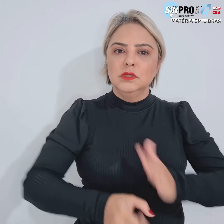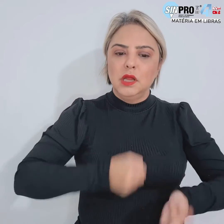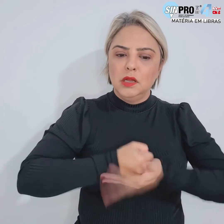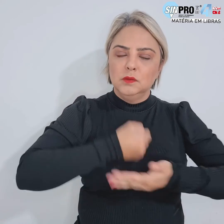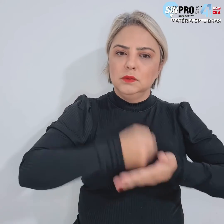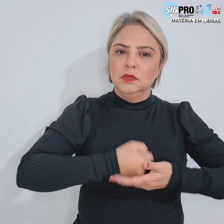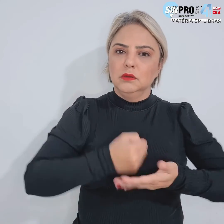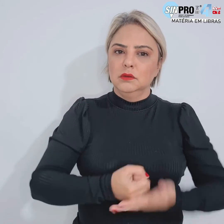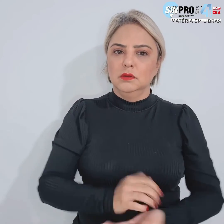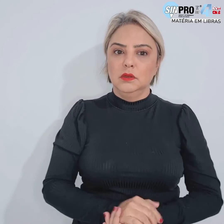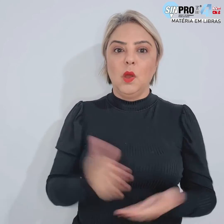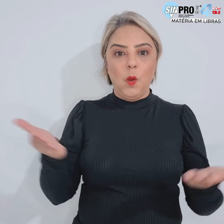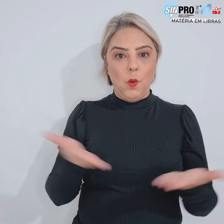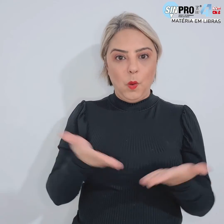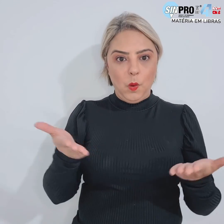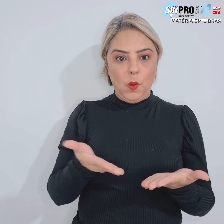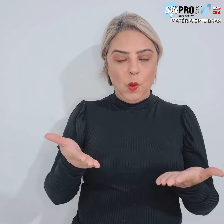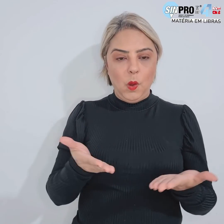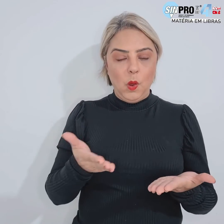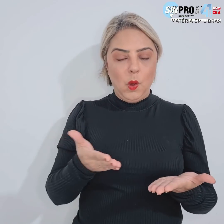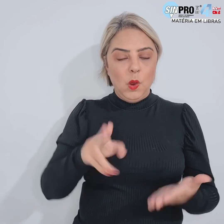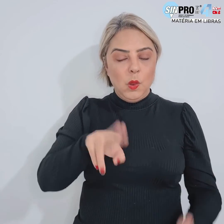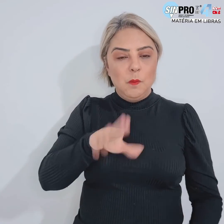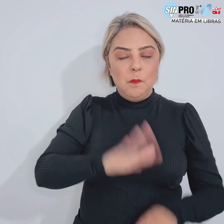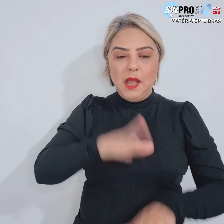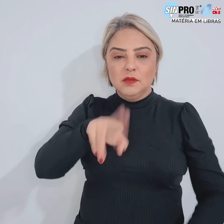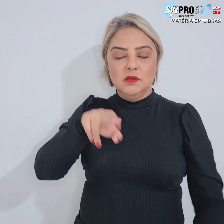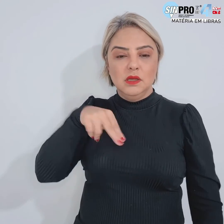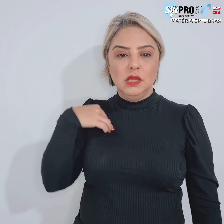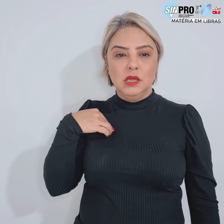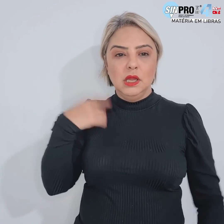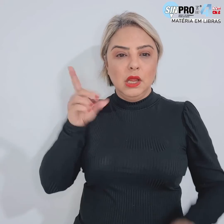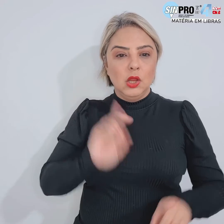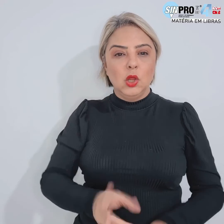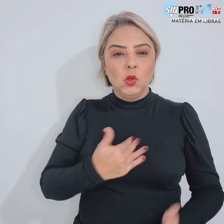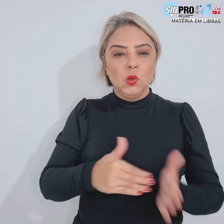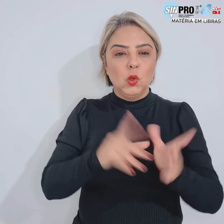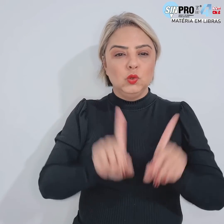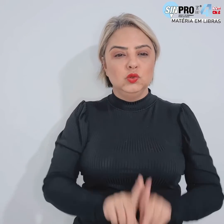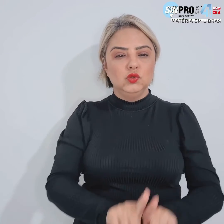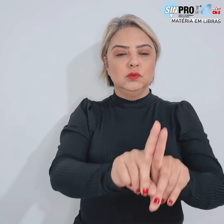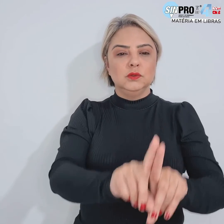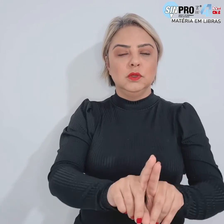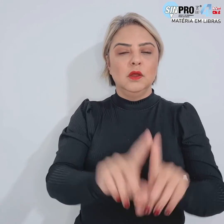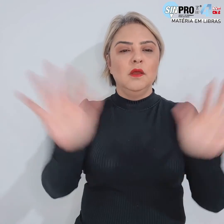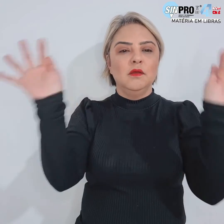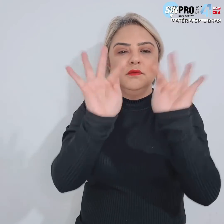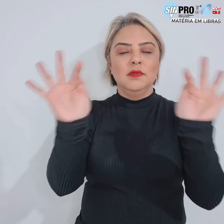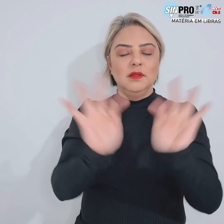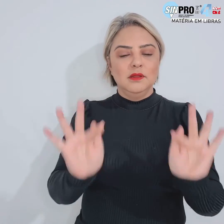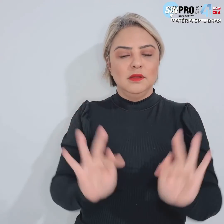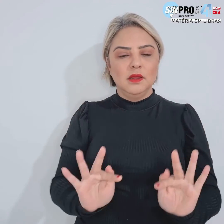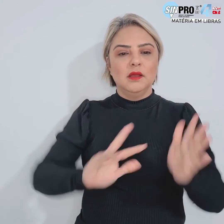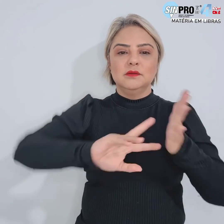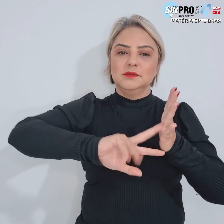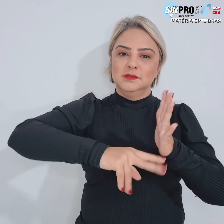luta. Hoje, como nunca, ninguém solta a mão de ninguém. Feliz aniversário ao